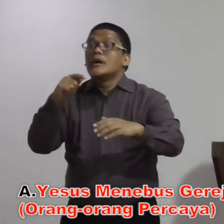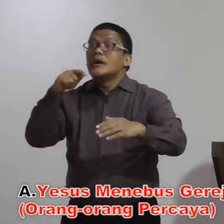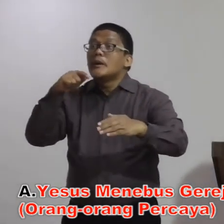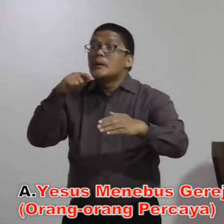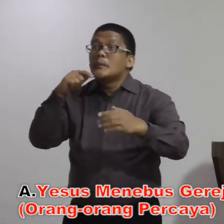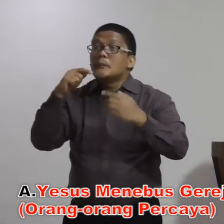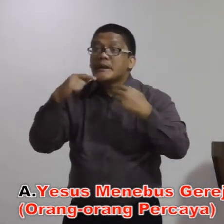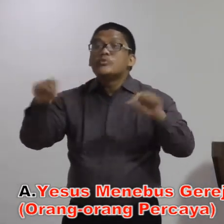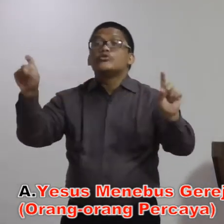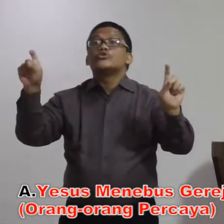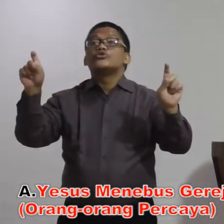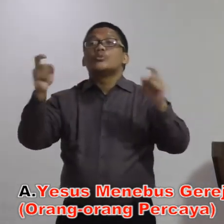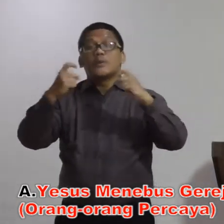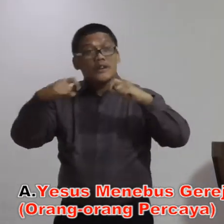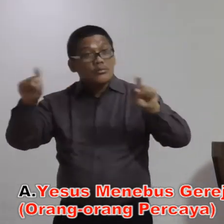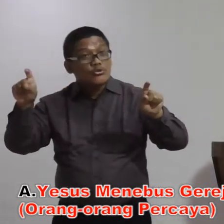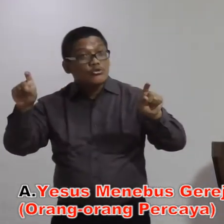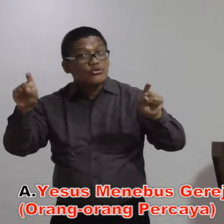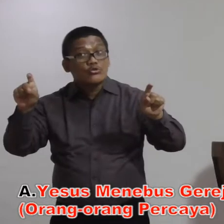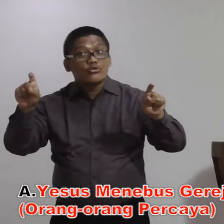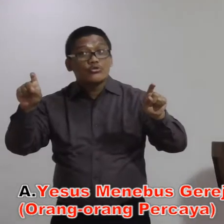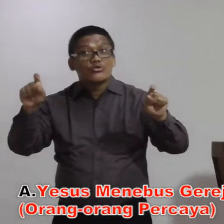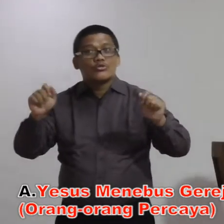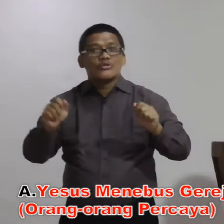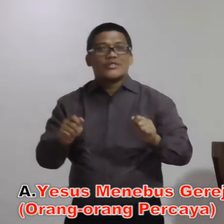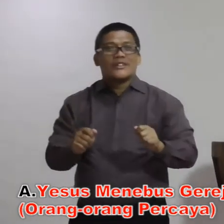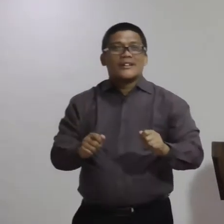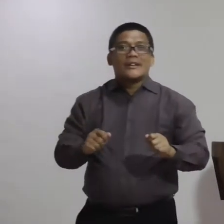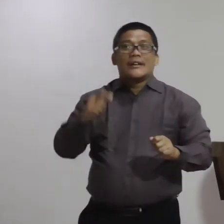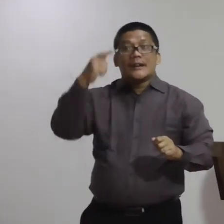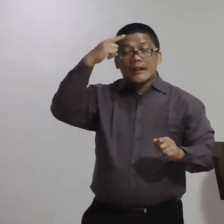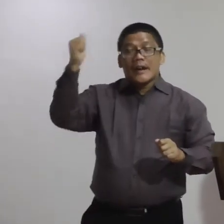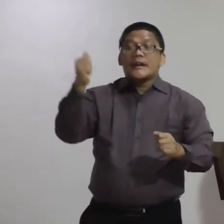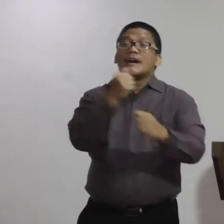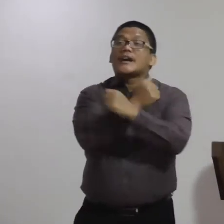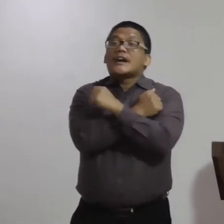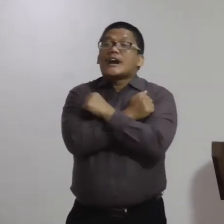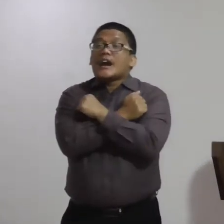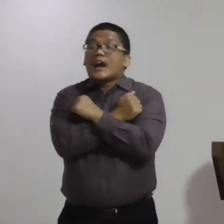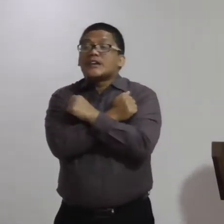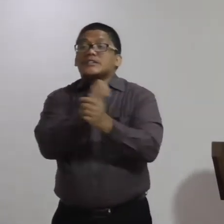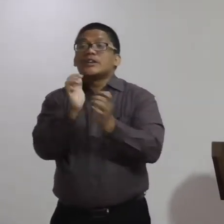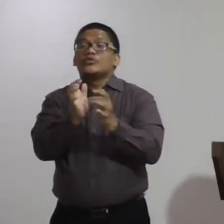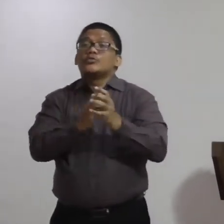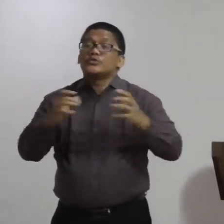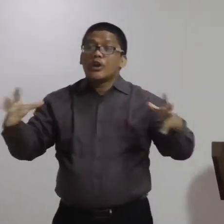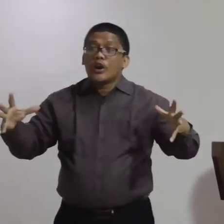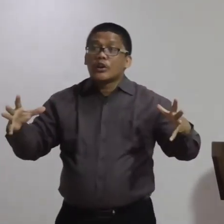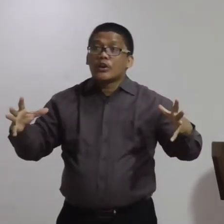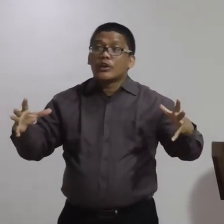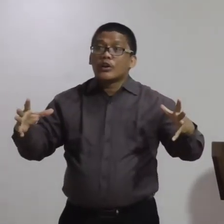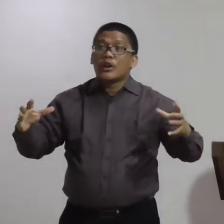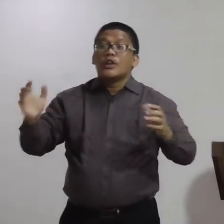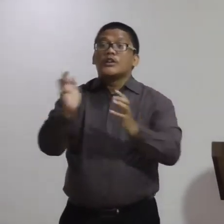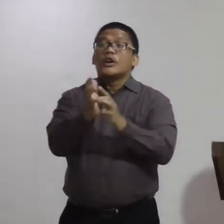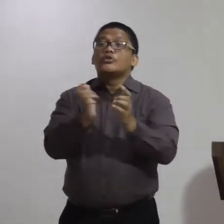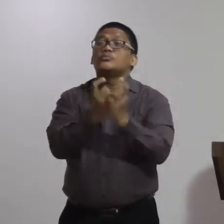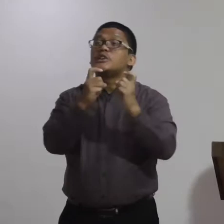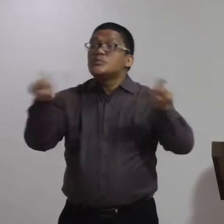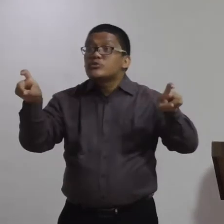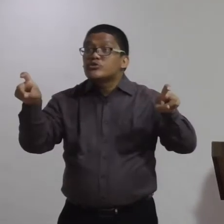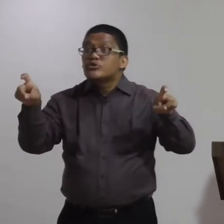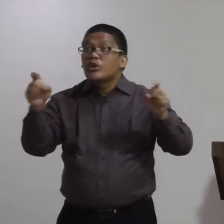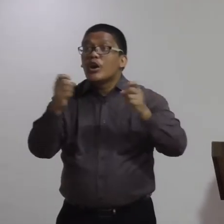besar. Ya. Ya, kasih-Nya yang besar bagi kita. Ia telah menebus kita dengan